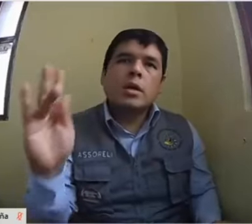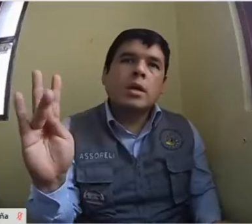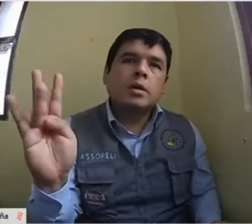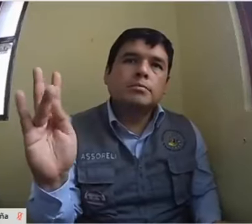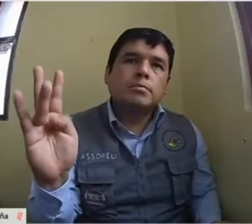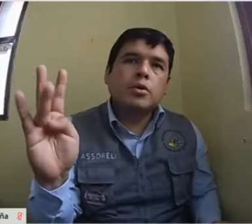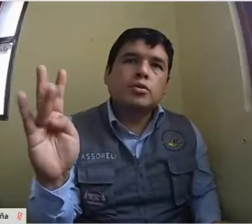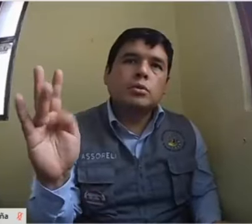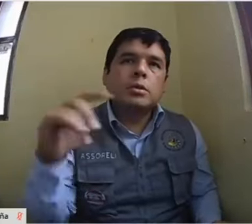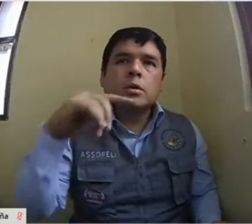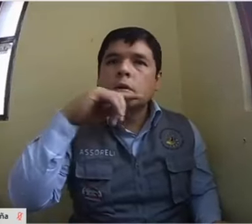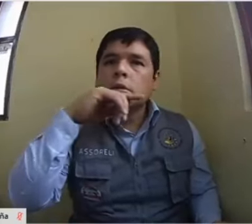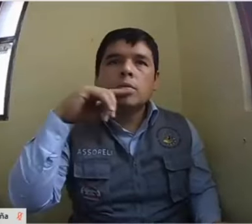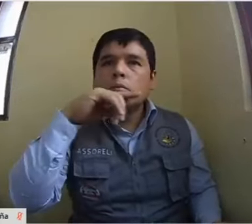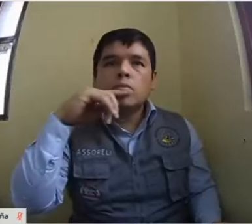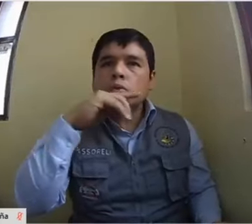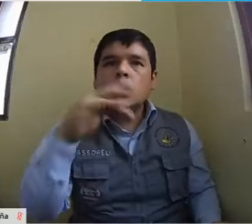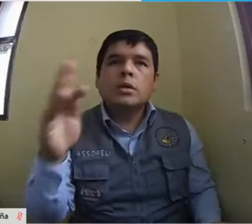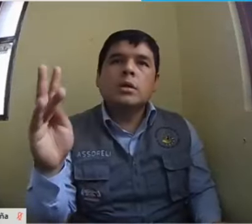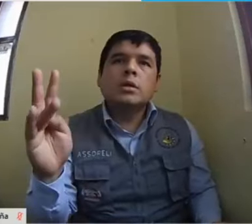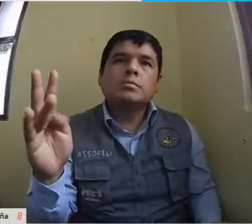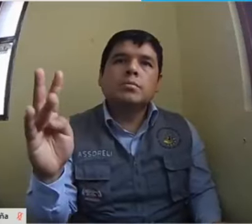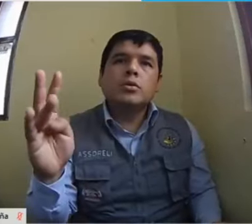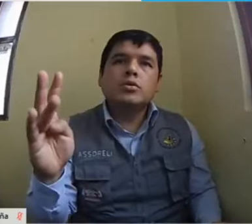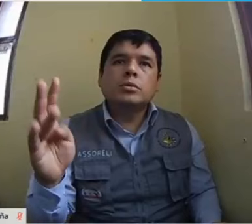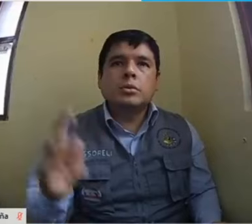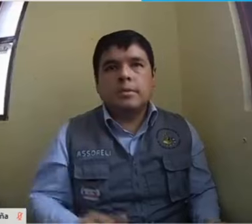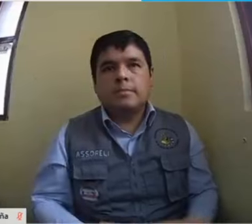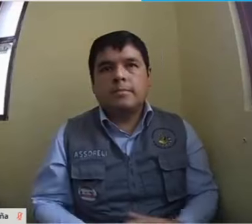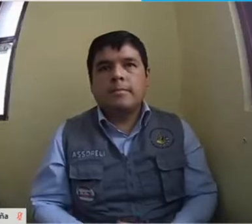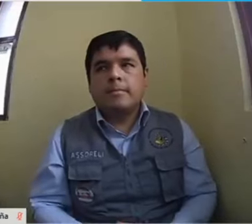y poniéndose el anillo o tocando con el pulgar el dedo anular,